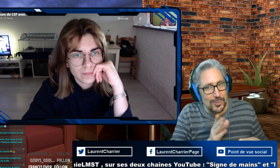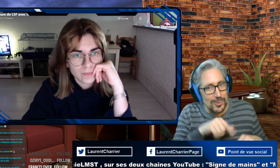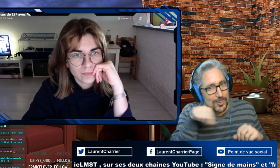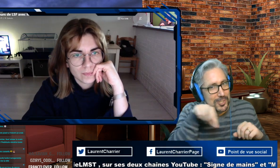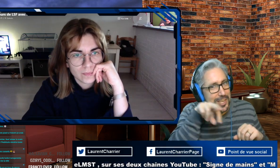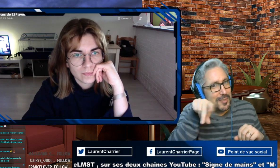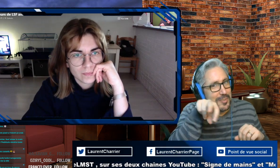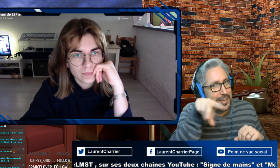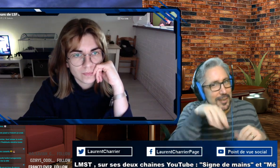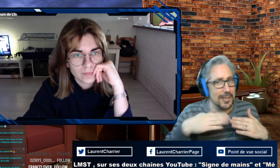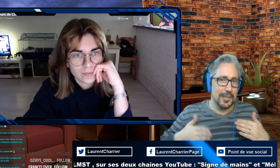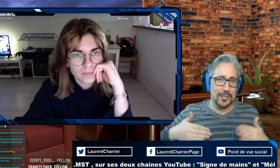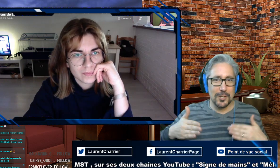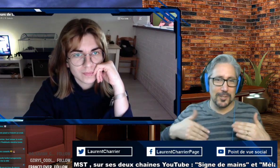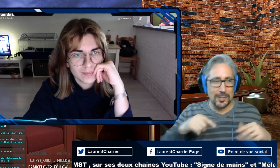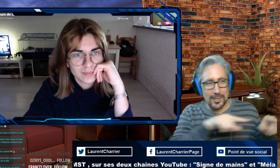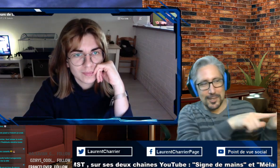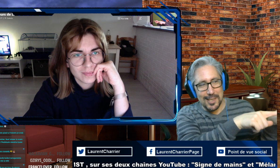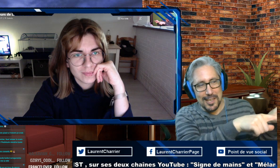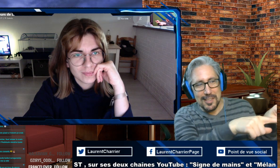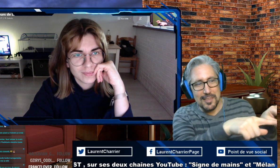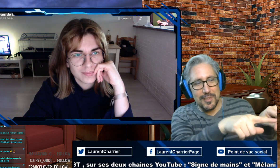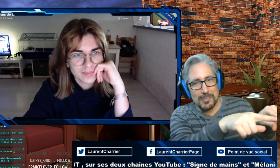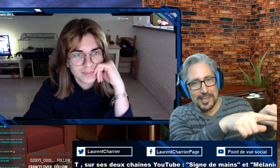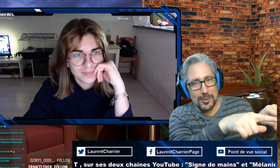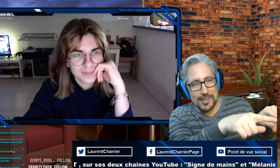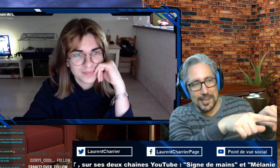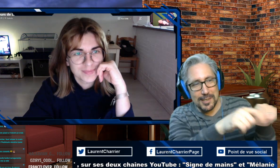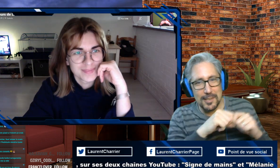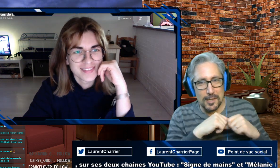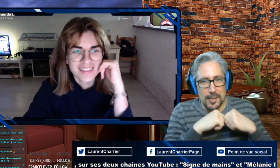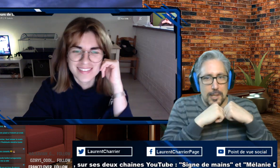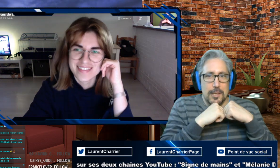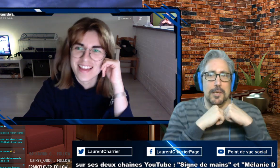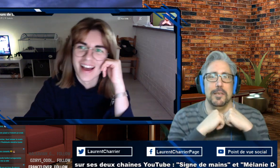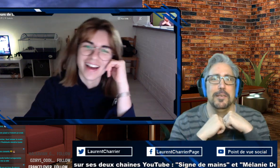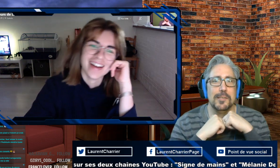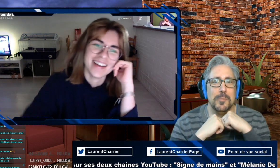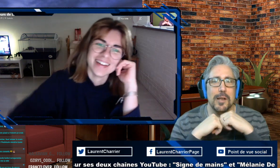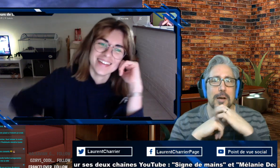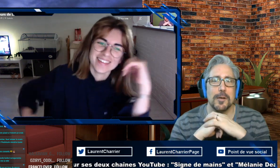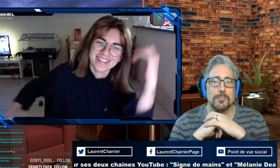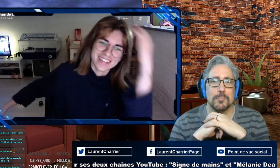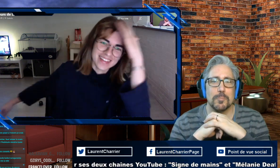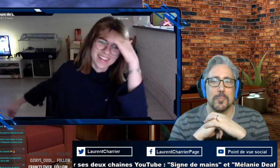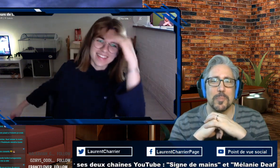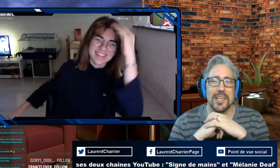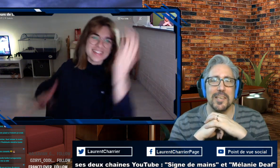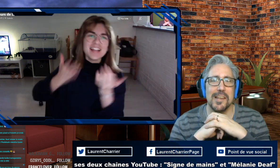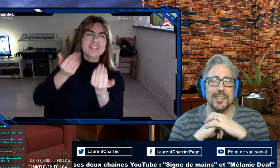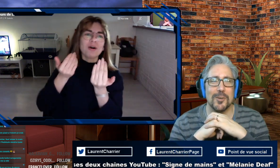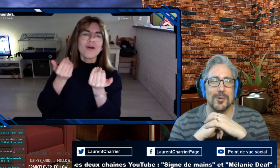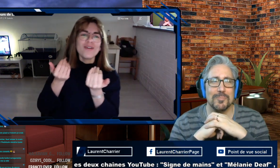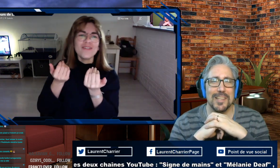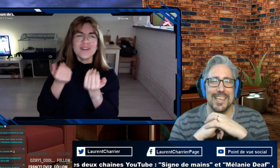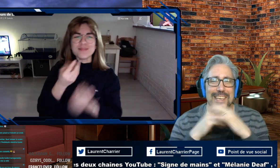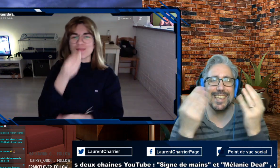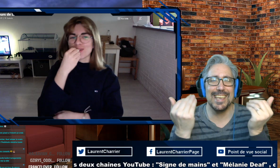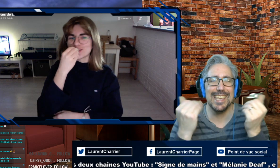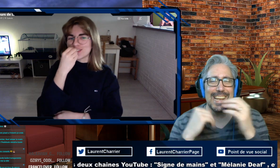chien, je vois, son chien, il vient, tac, tac, tac, il vient se mettre à côté, Il se met là et il